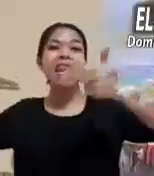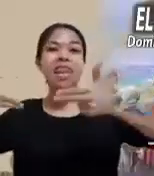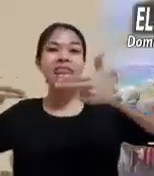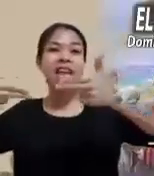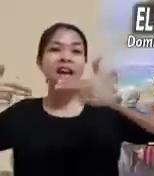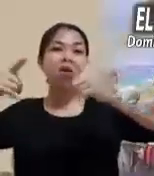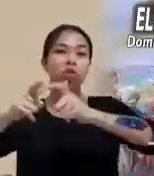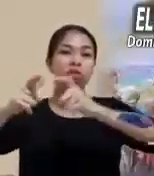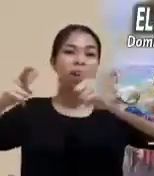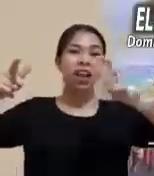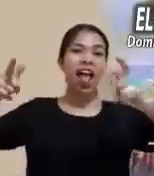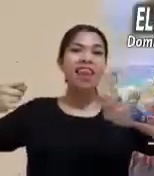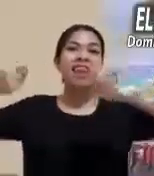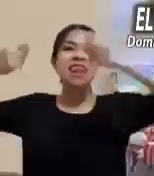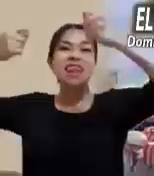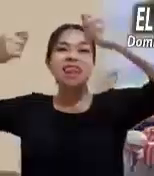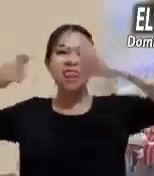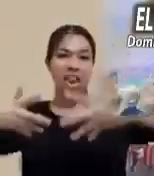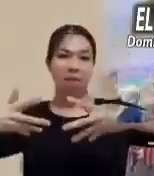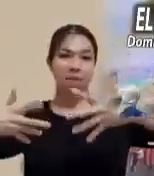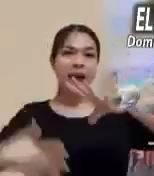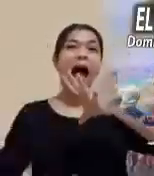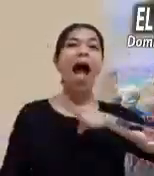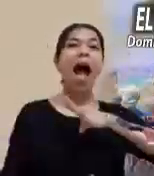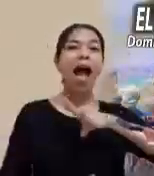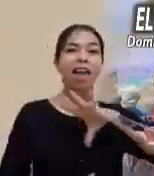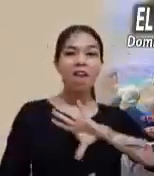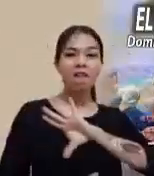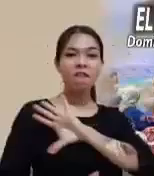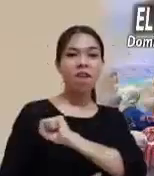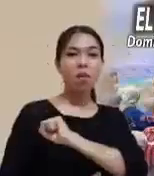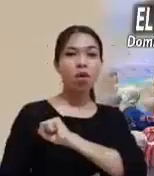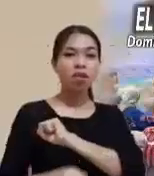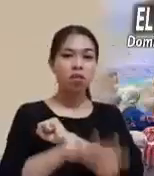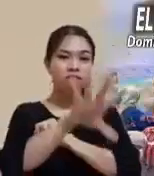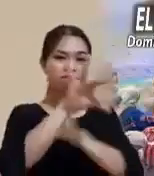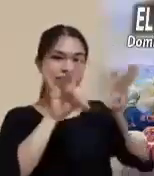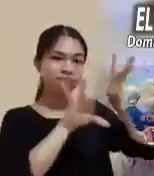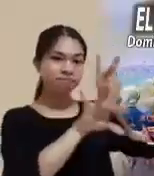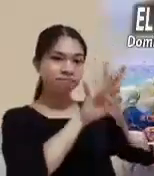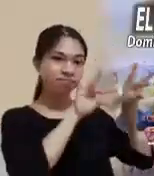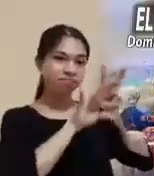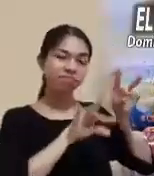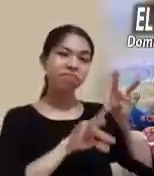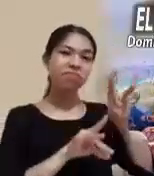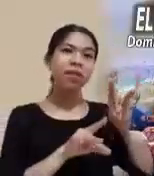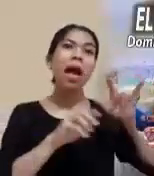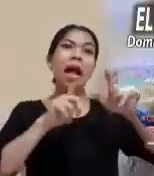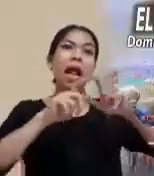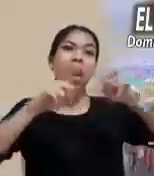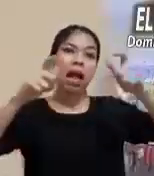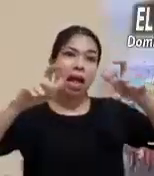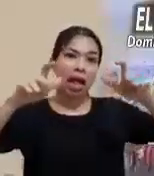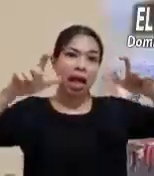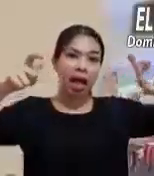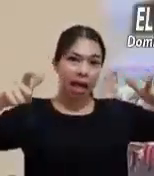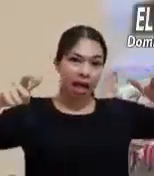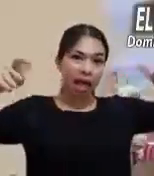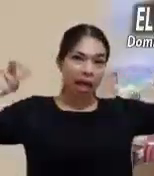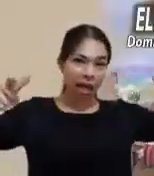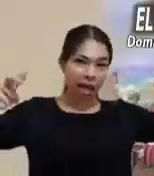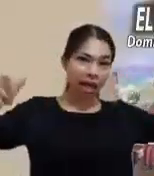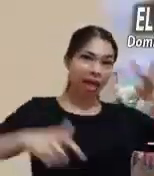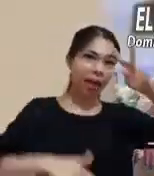consorcios que a base de trampas y tratos preferenciales se van adueñando de todo. Va creciendo una globalización